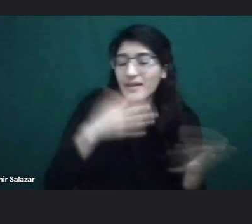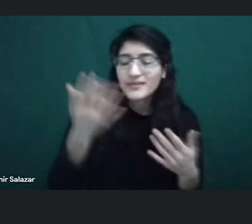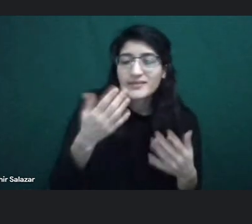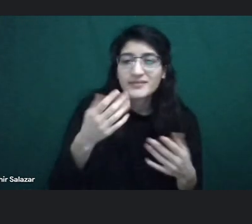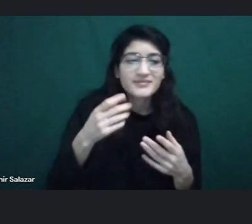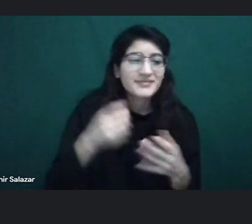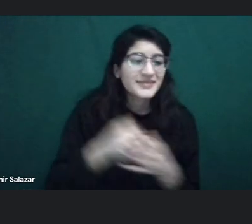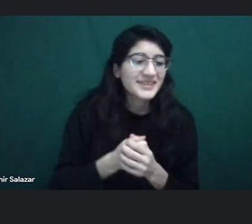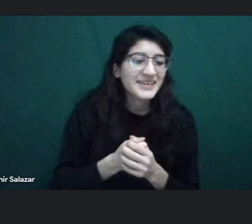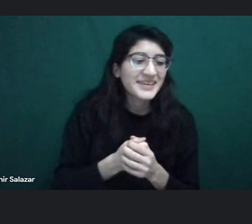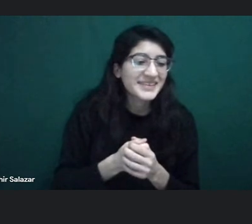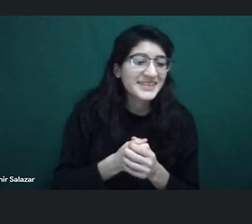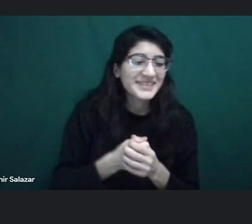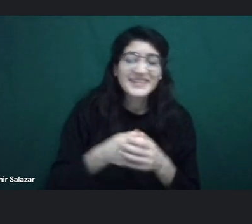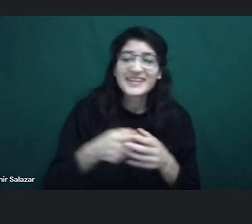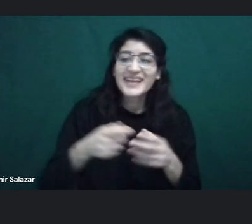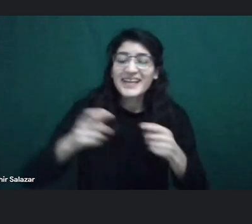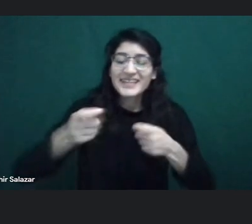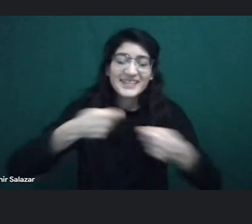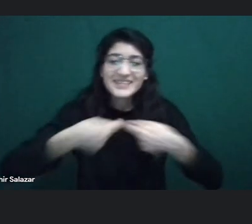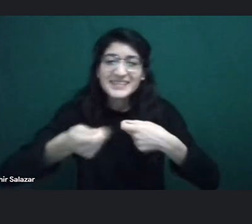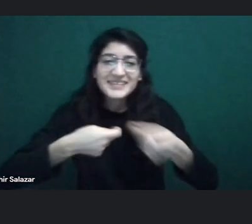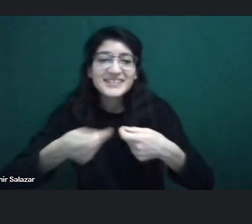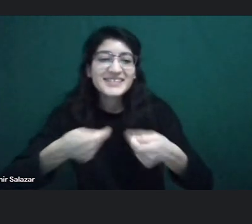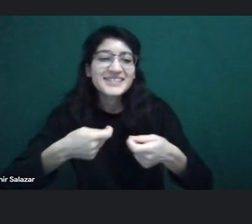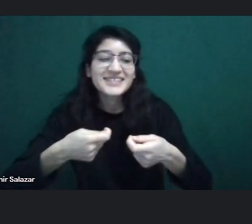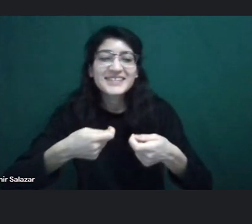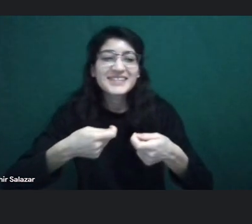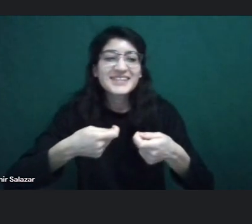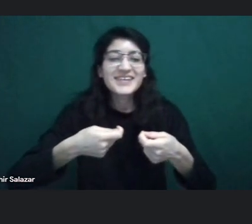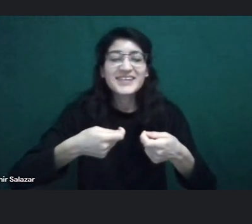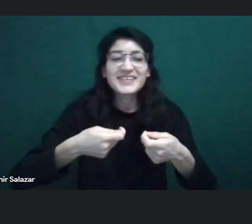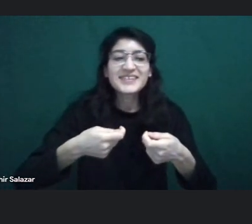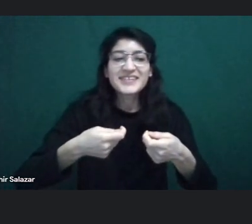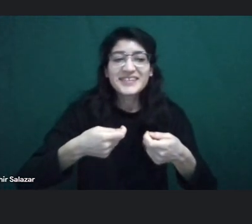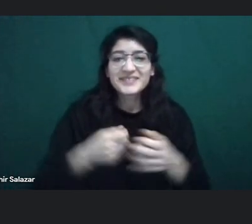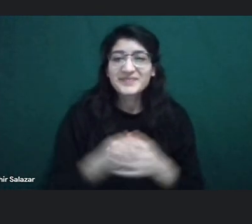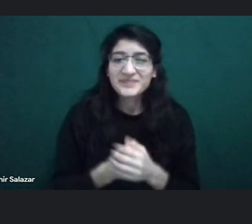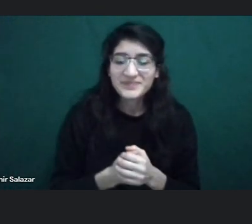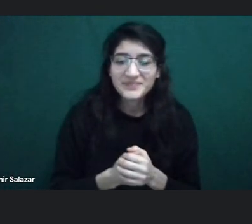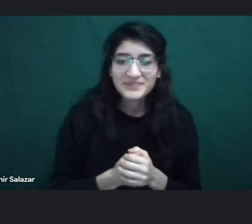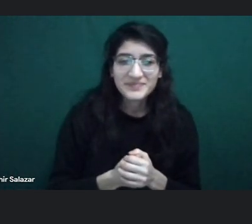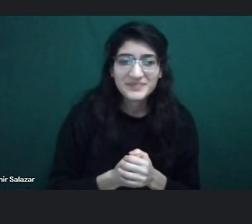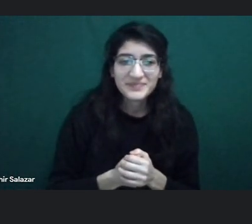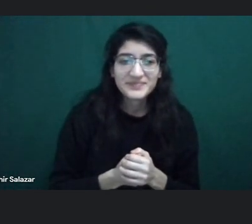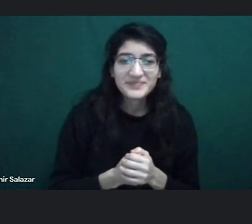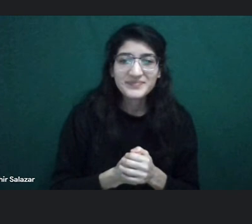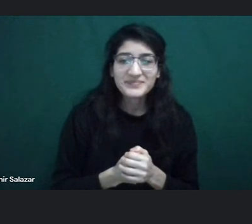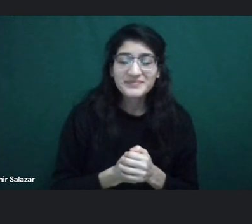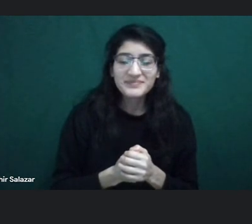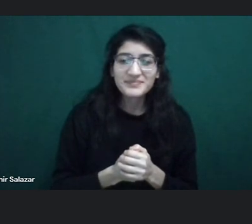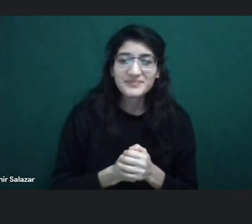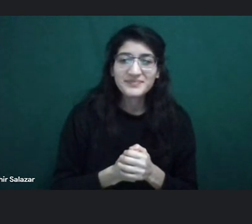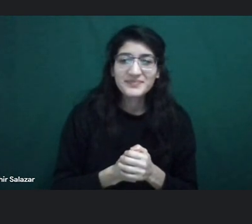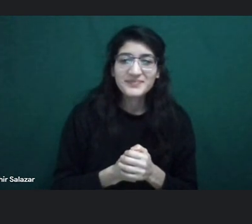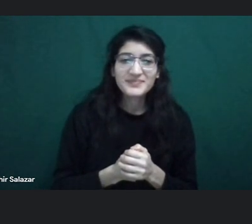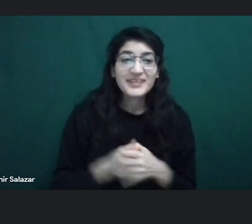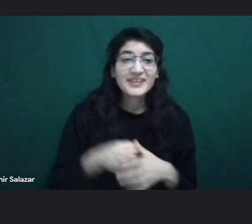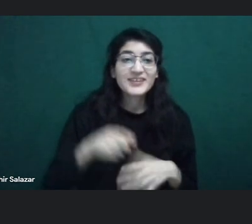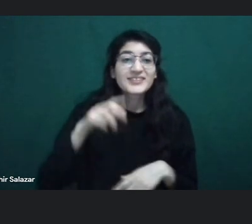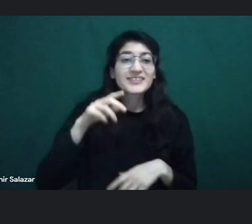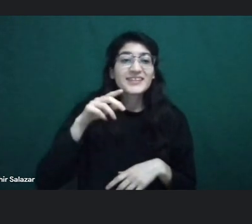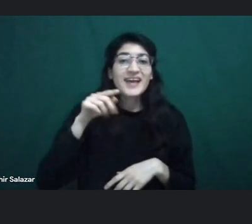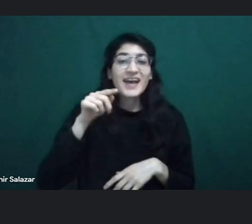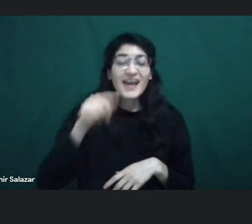gestionar. Porque acordate que entonces, después de la pregunta. ¿Vos modificando, profe? No, sería preposición más